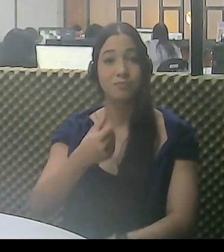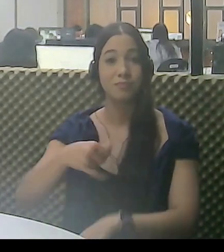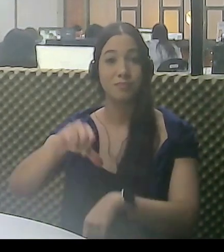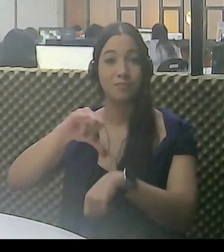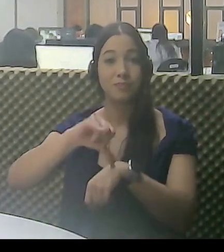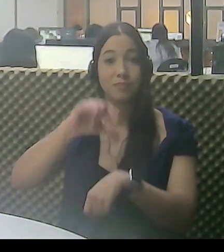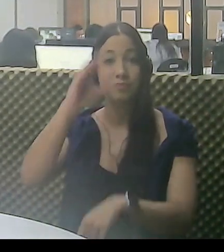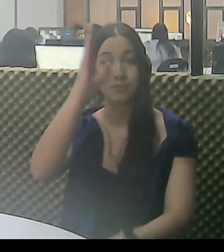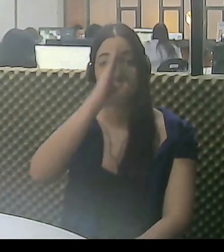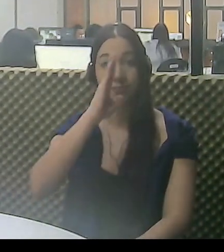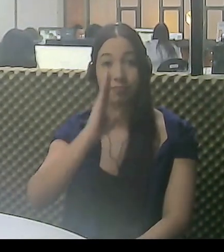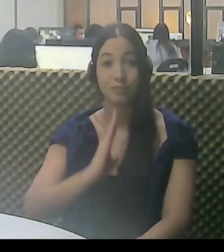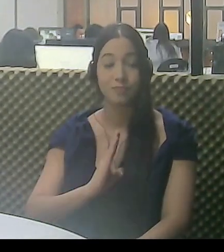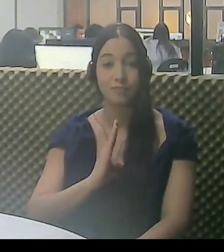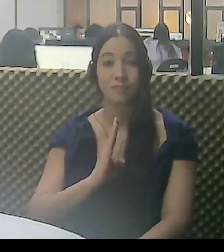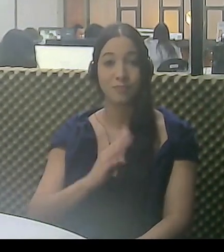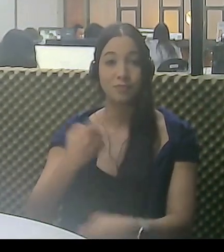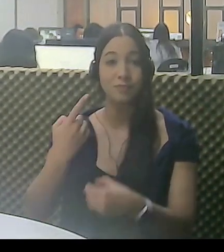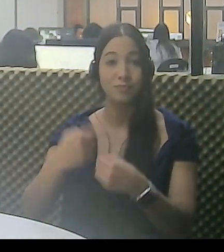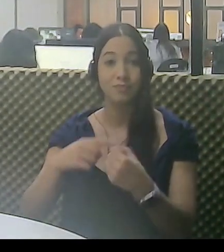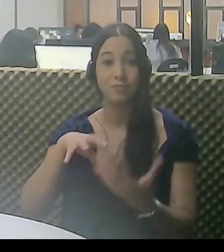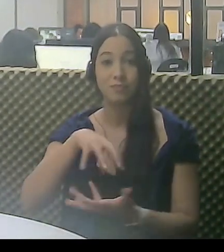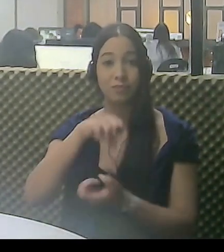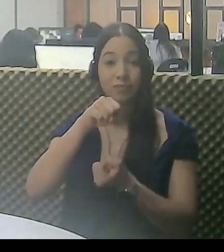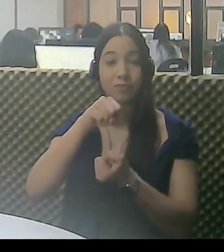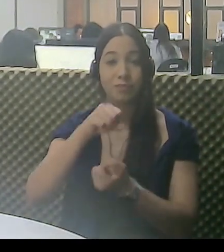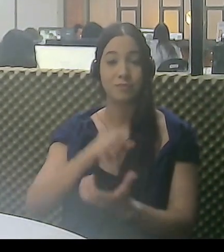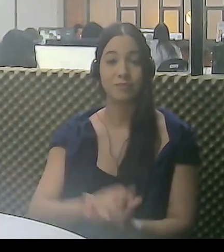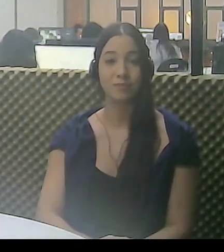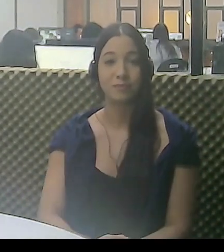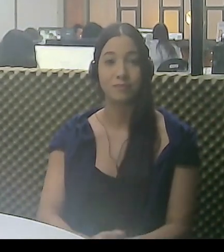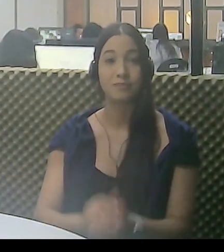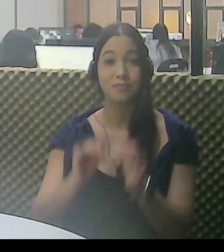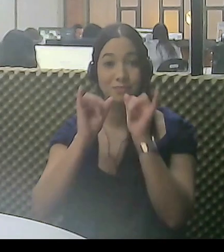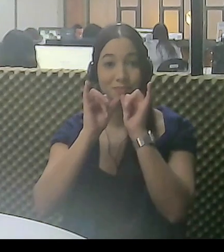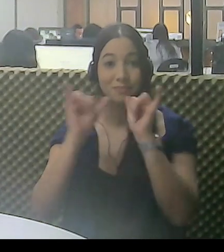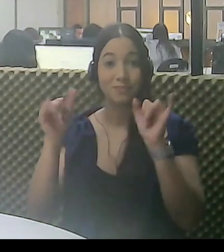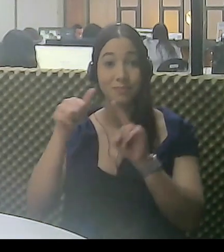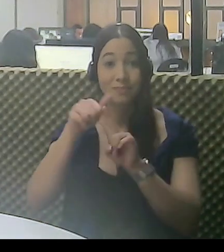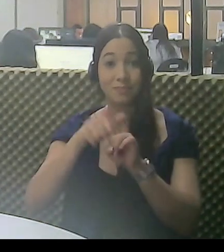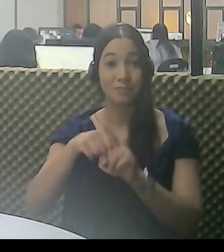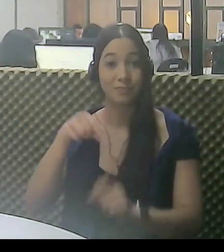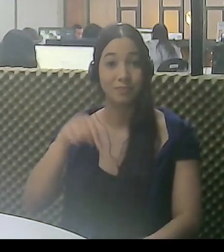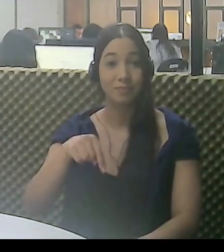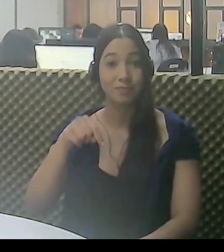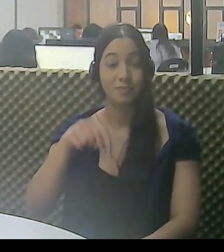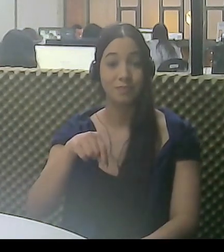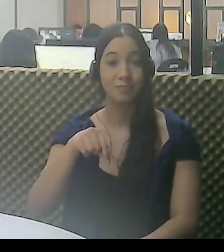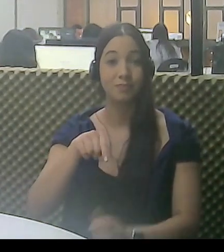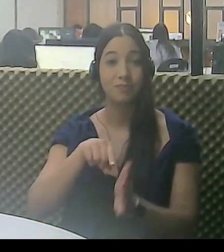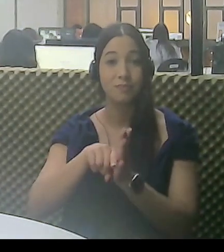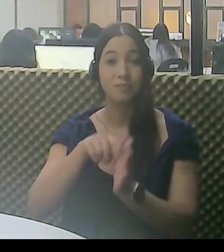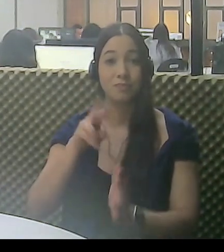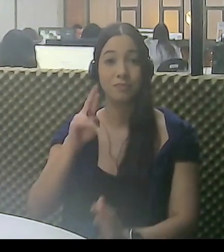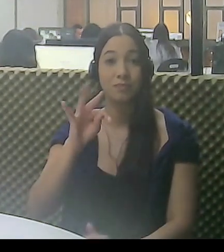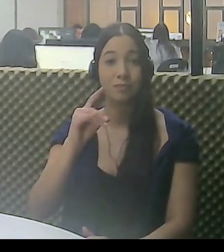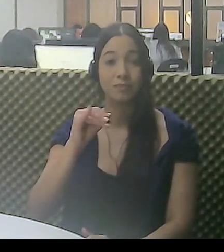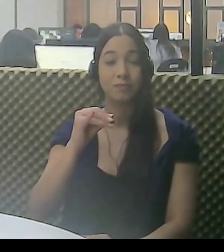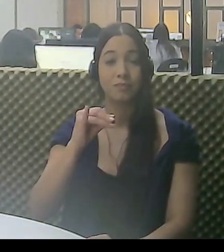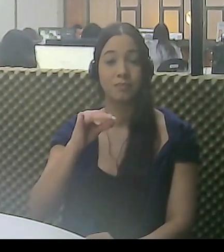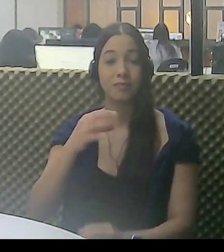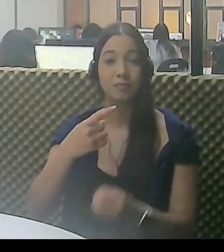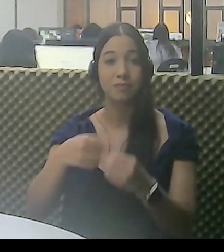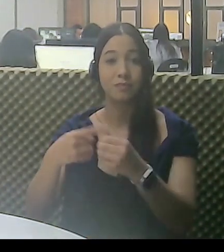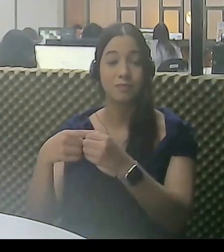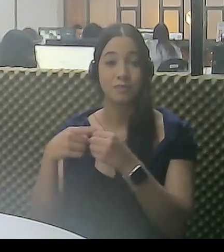capitais brasileiras no ranking de cidades sustentáveis, divulgado neste mês pela consultoria Bright Cities, e está